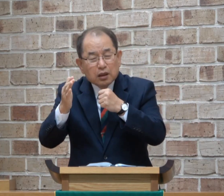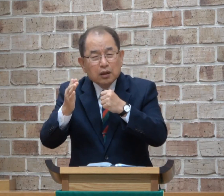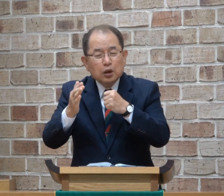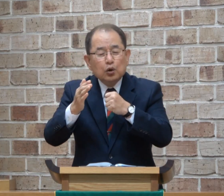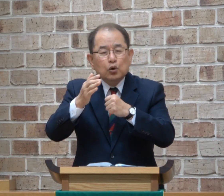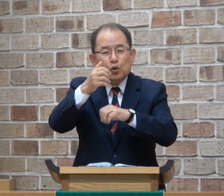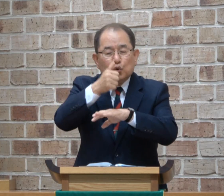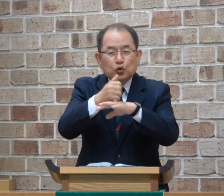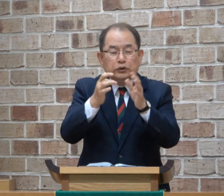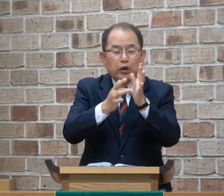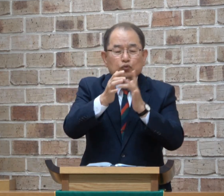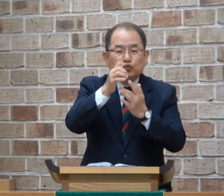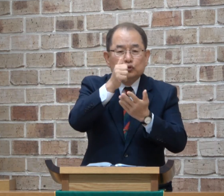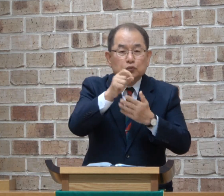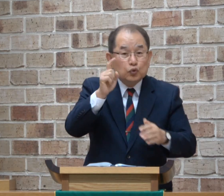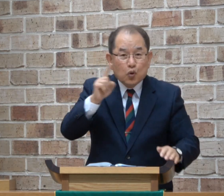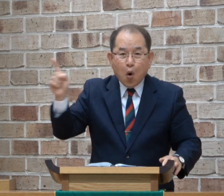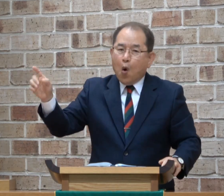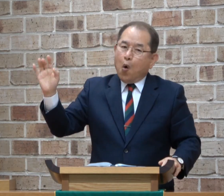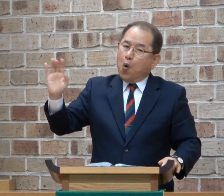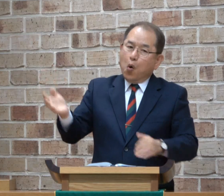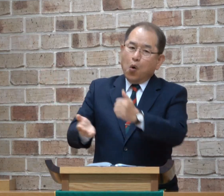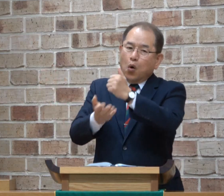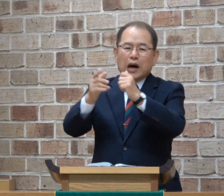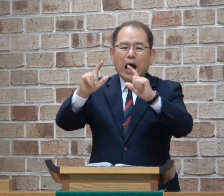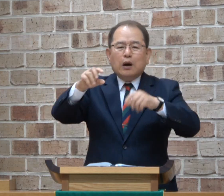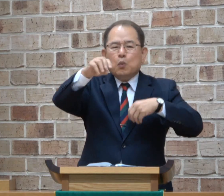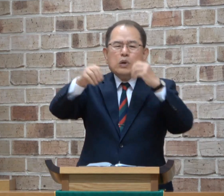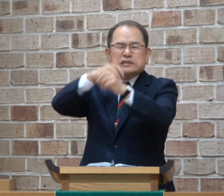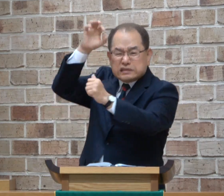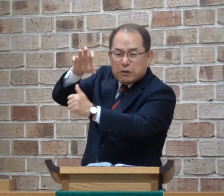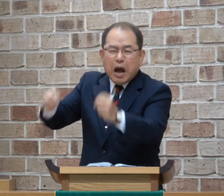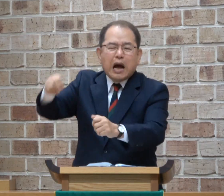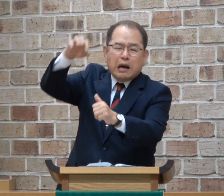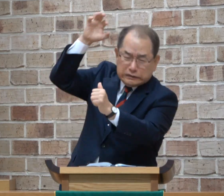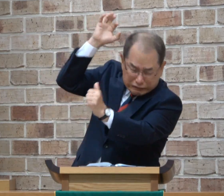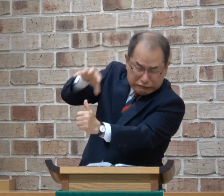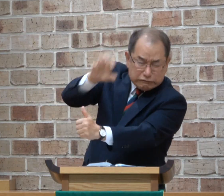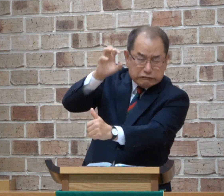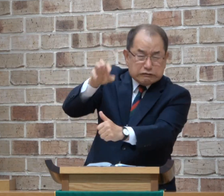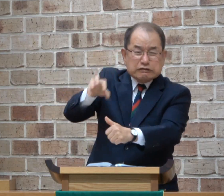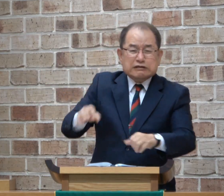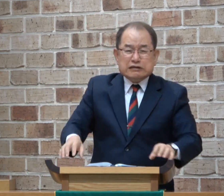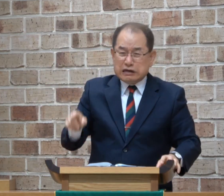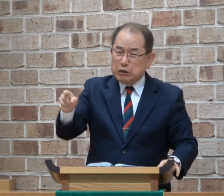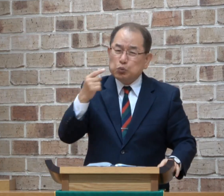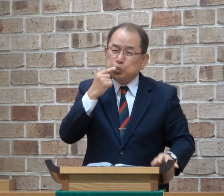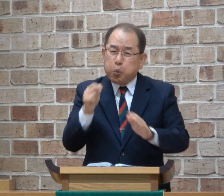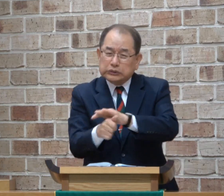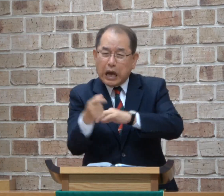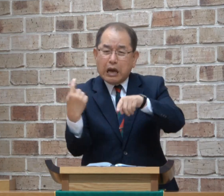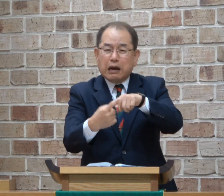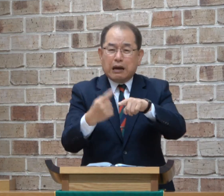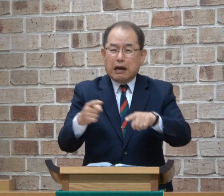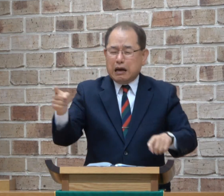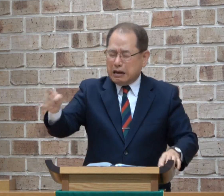예수님께서 바리새인들을 많이 야단치셨습니다. 독사의 자식들아, 또 그 좋지 않은